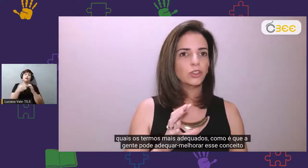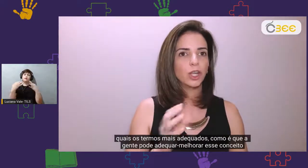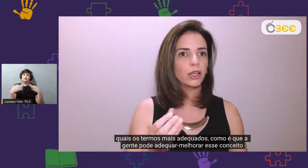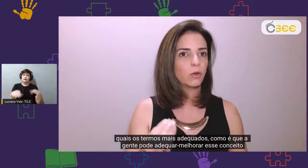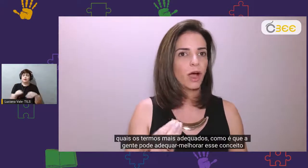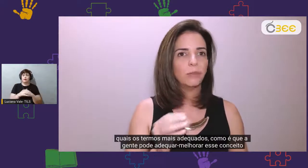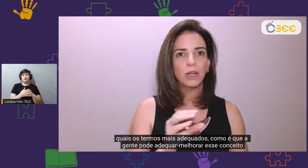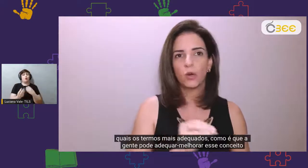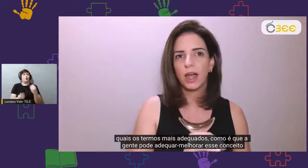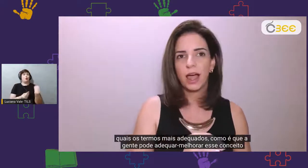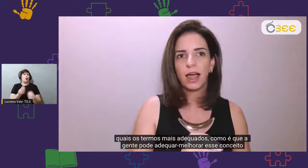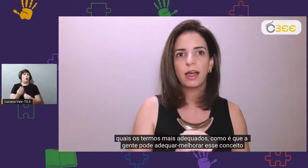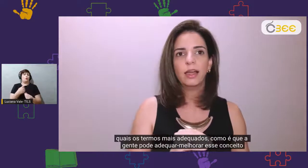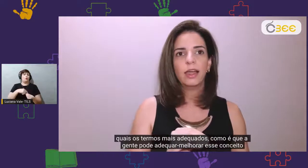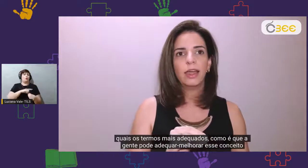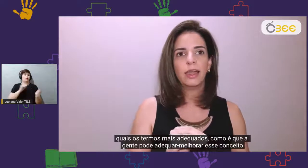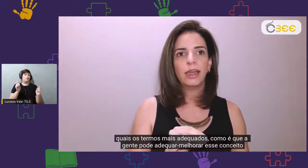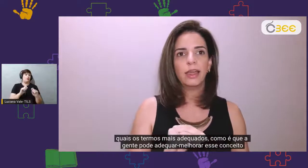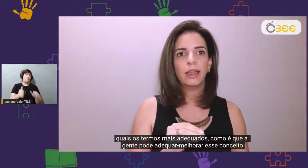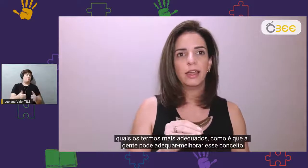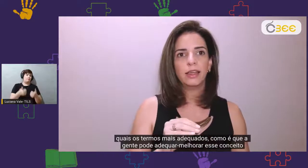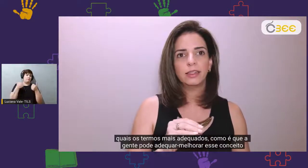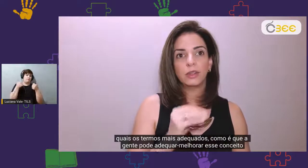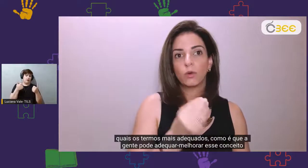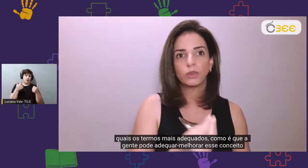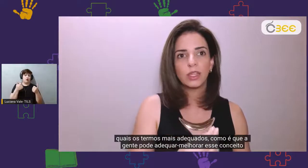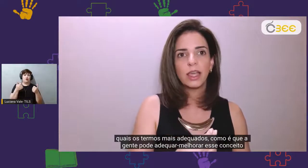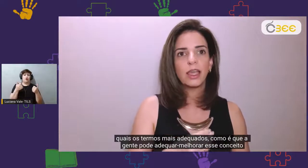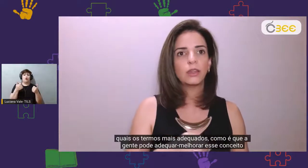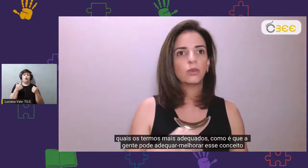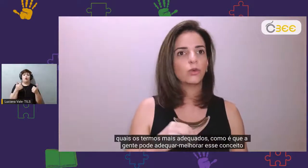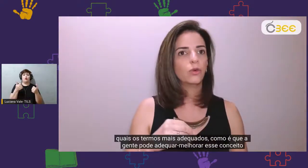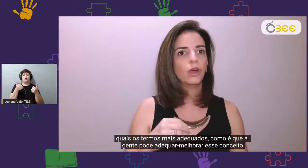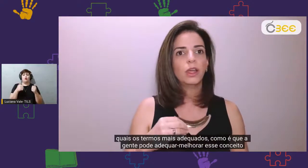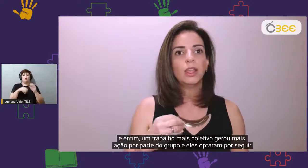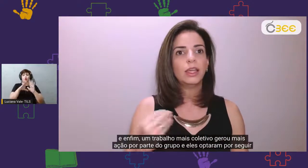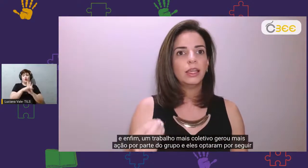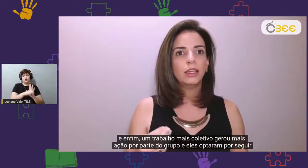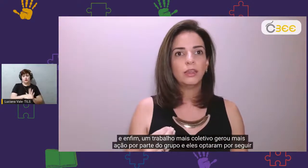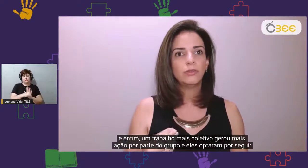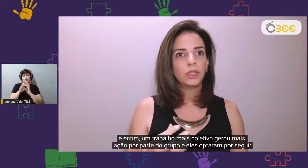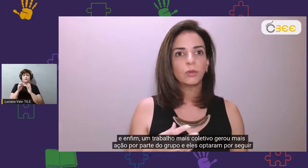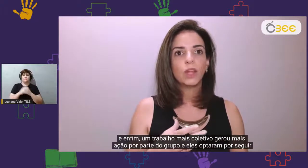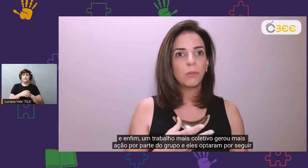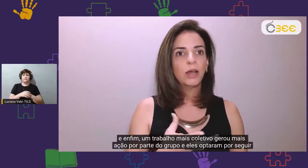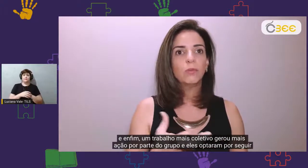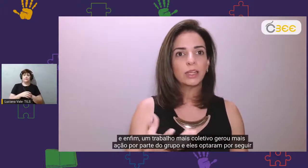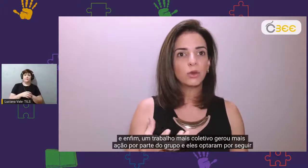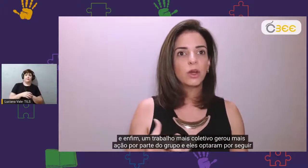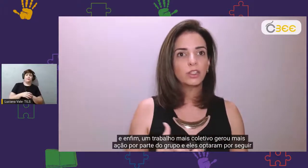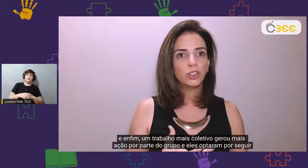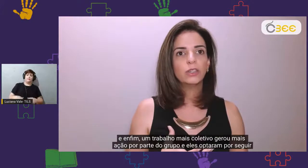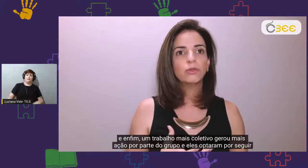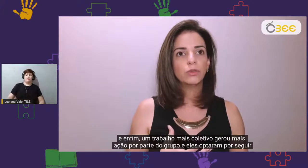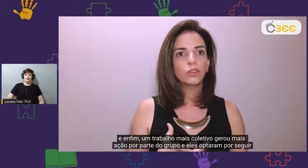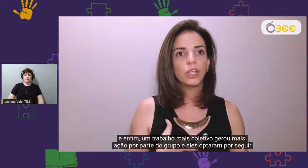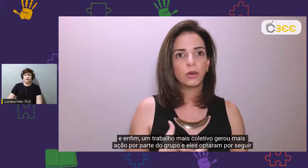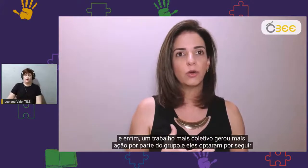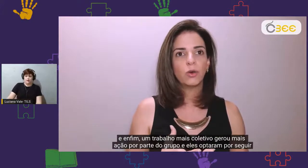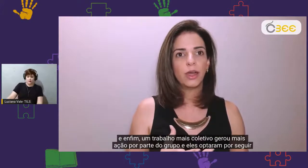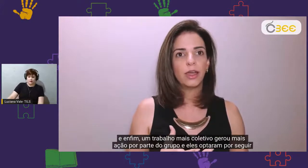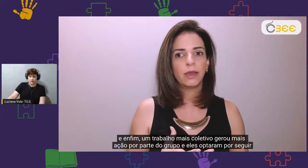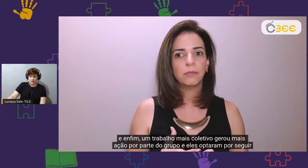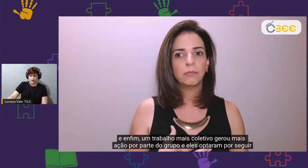gente pode adequar, melhorar esse conceito, e, enfim, um trabalho mais